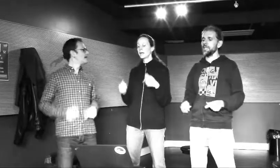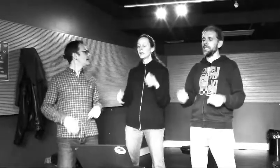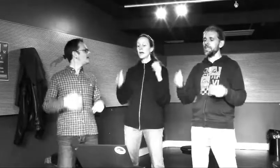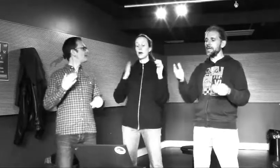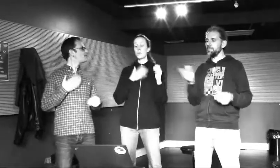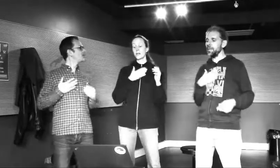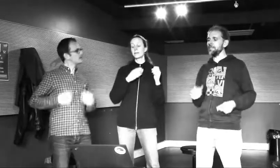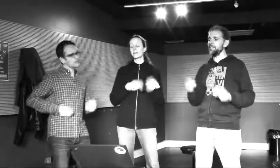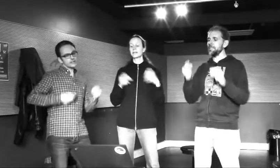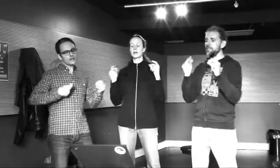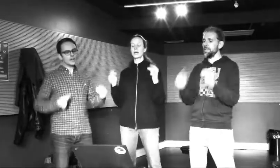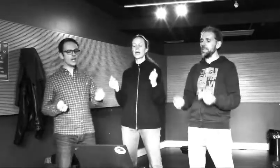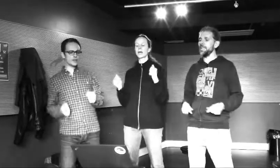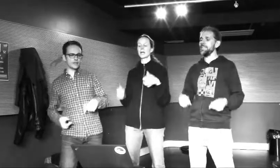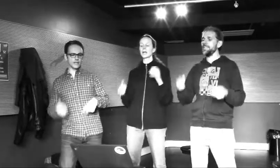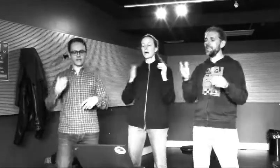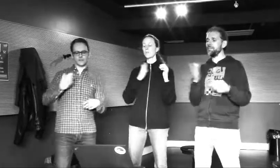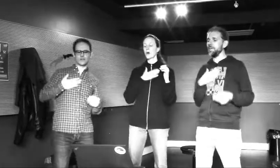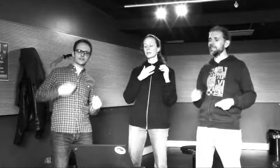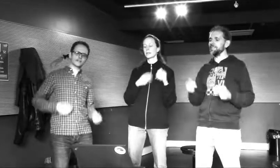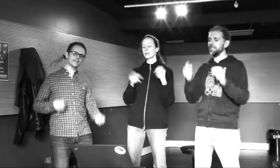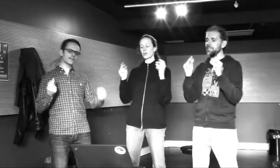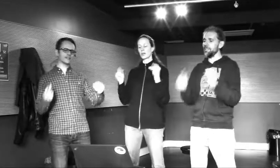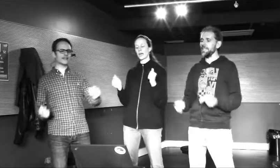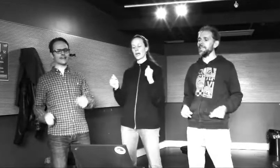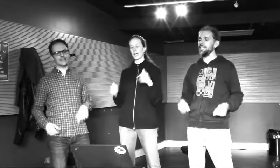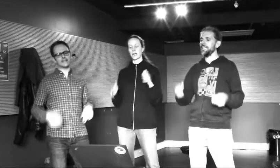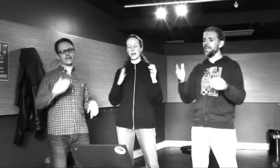Il y a moi, tête en l'air, il y a moi, tête en l'air, il y a moi,